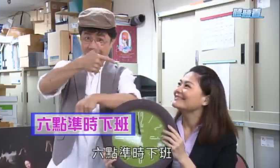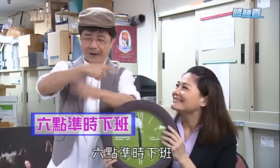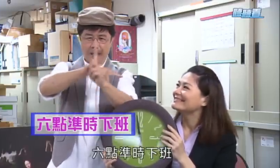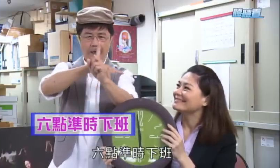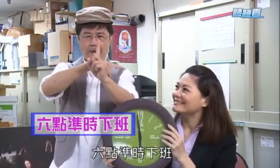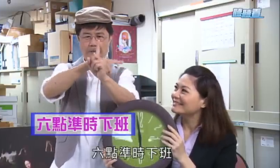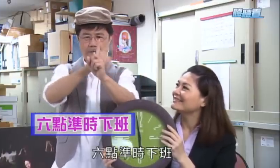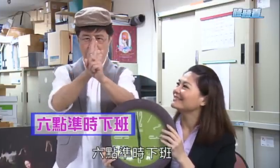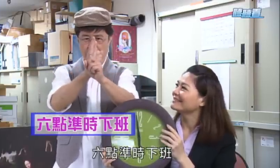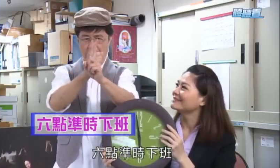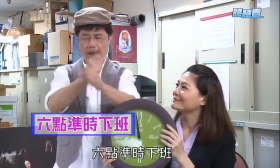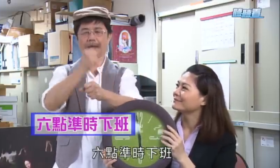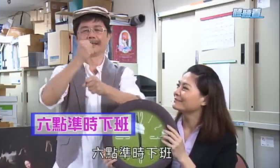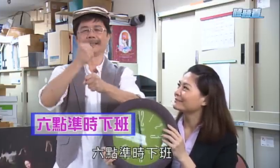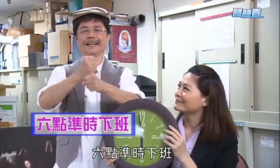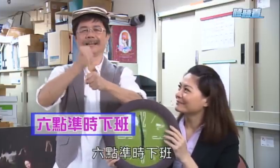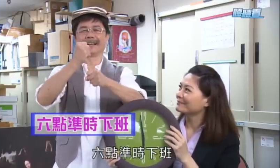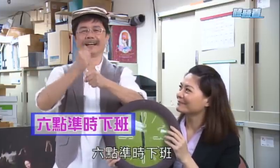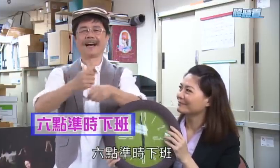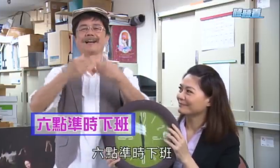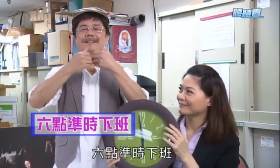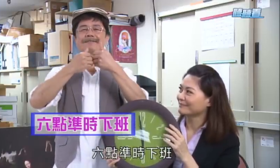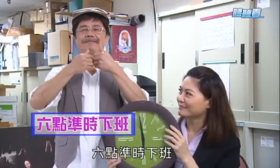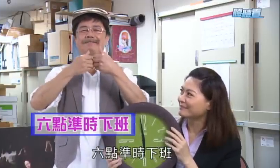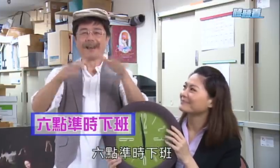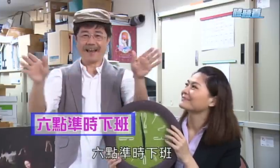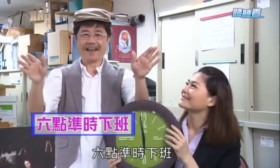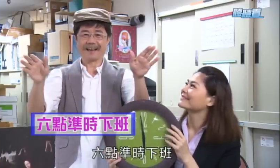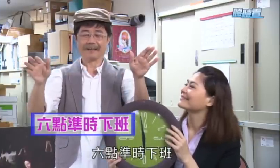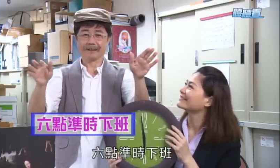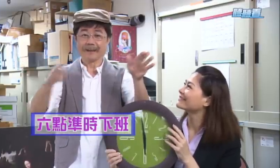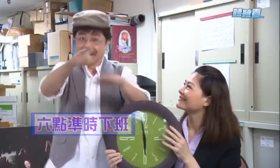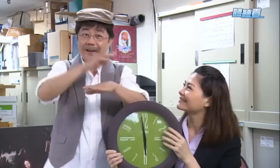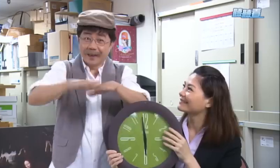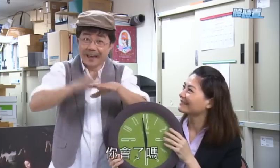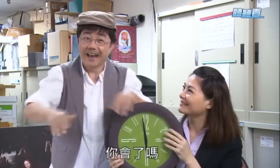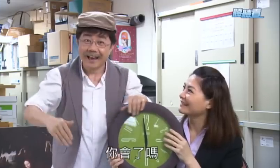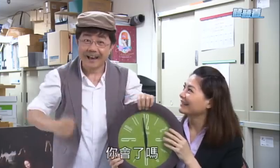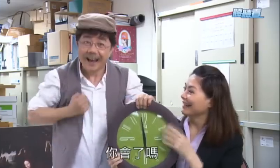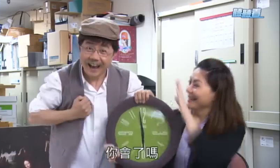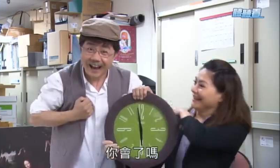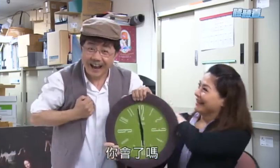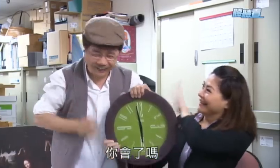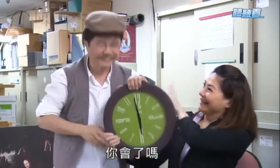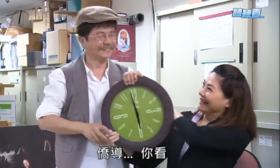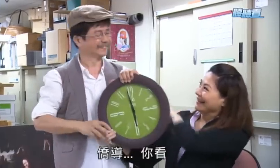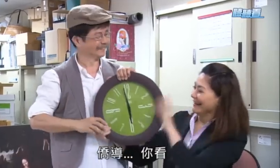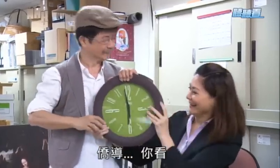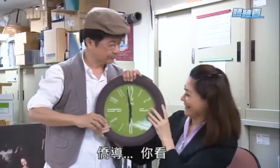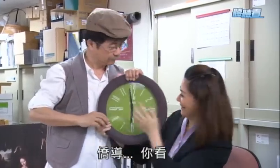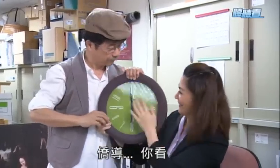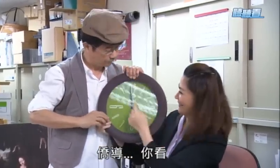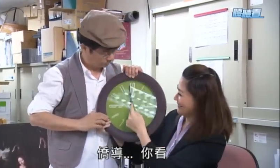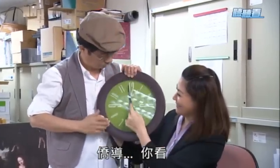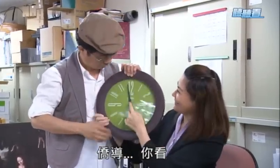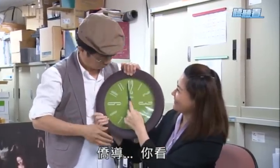六点准时下班，你会了吗？ 哎，乔导，乔导 啊， 你